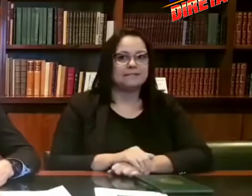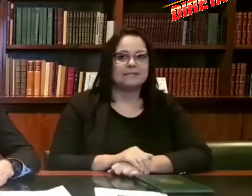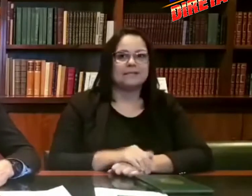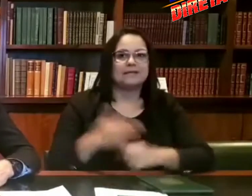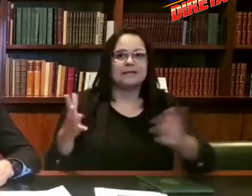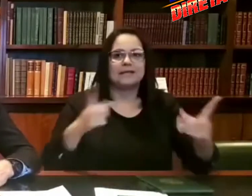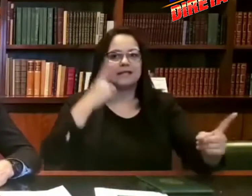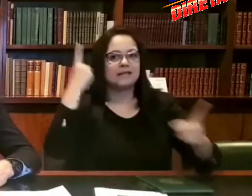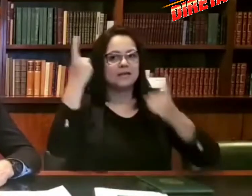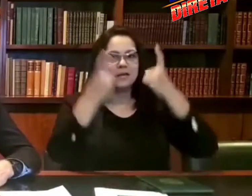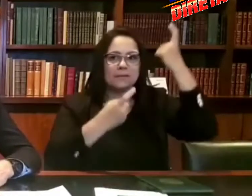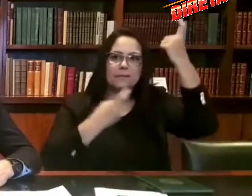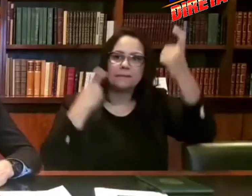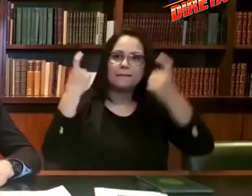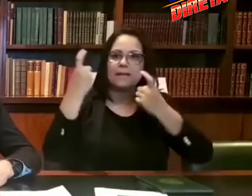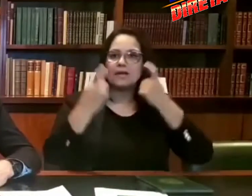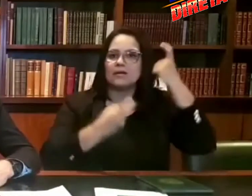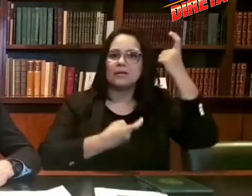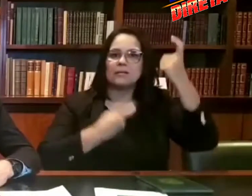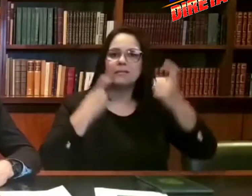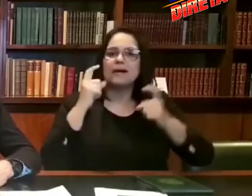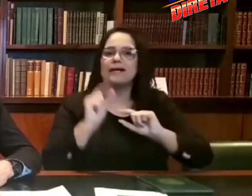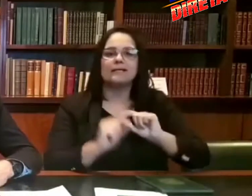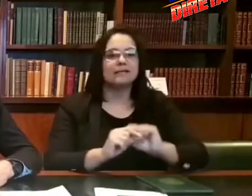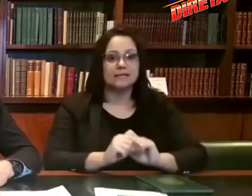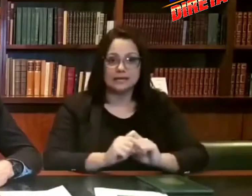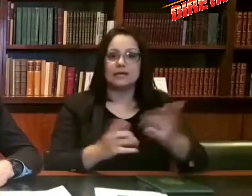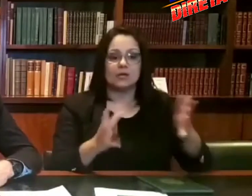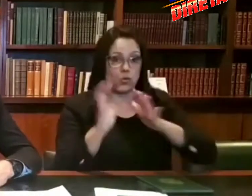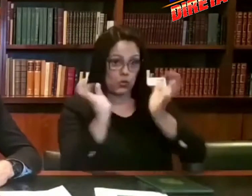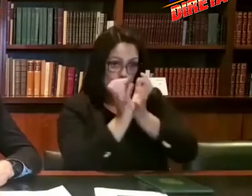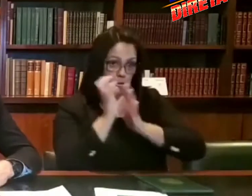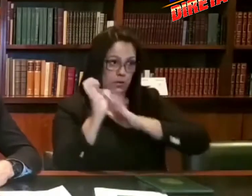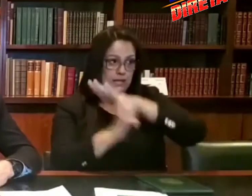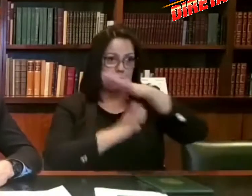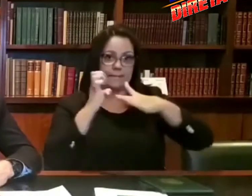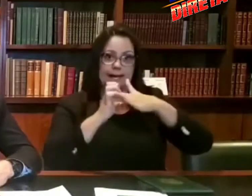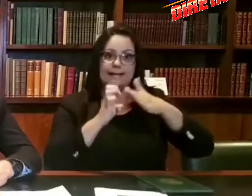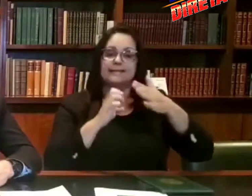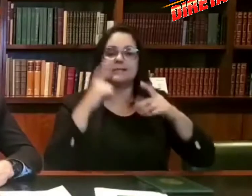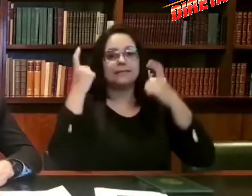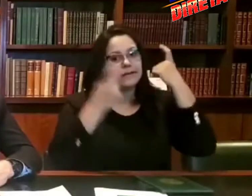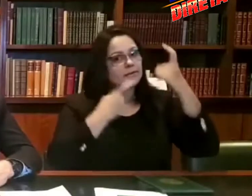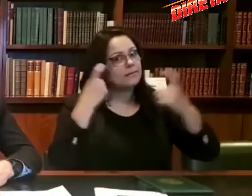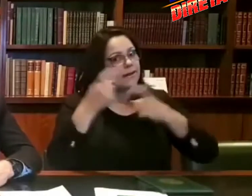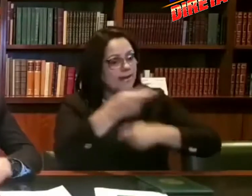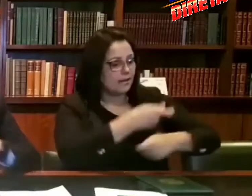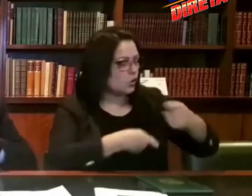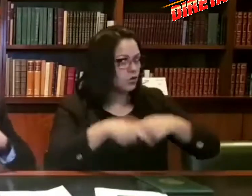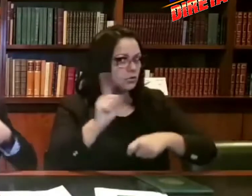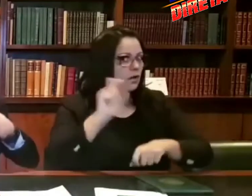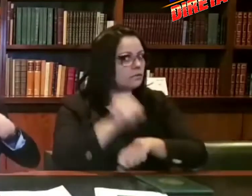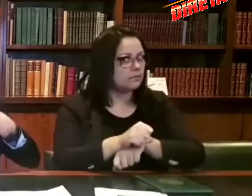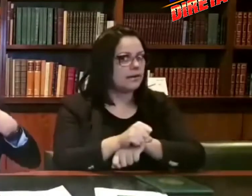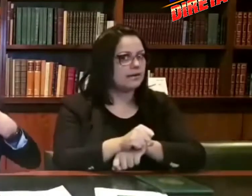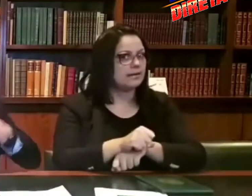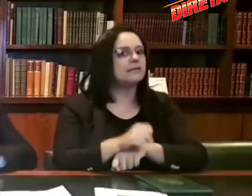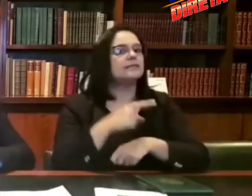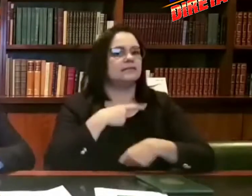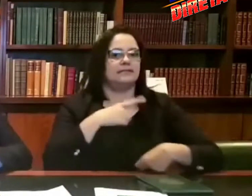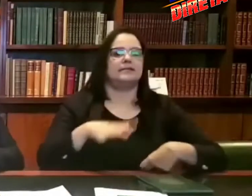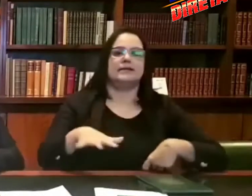é que a economia não deixe de funcionar. Tá? Tem certos setores da economia que está